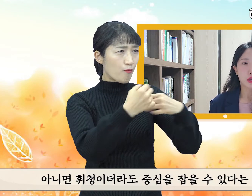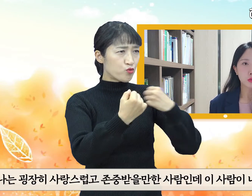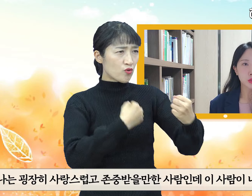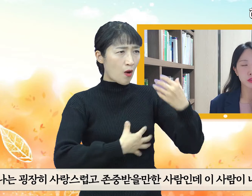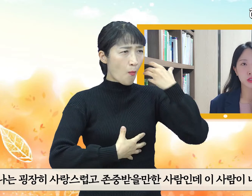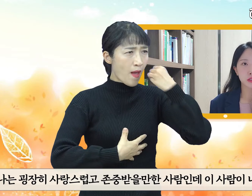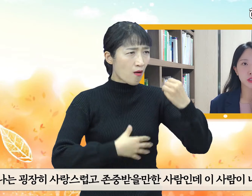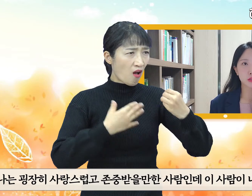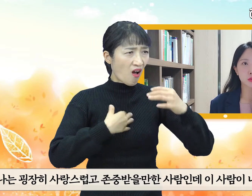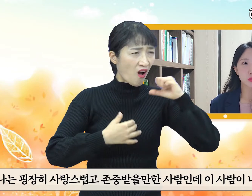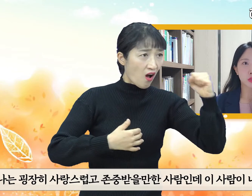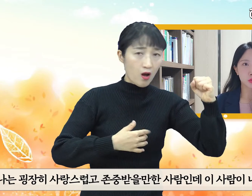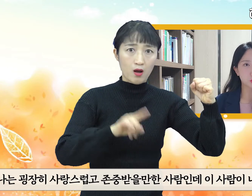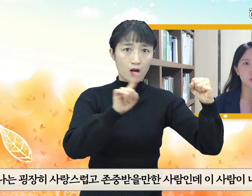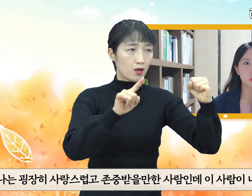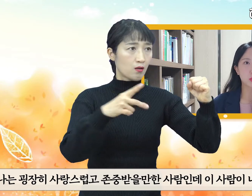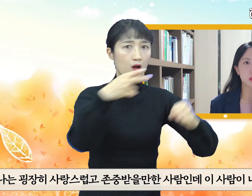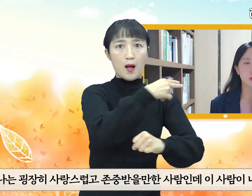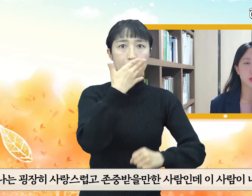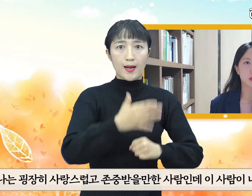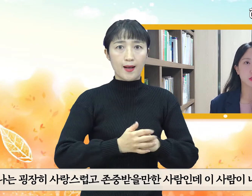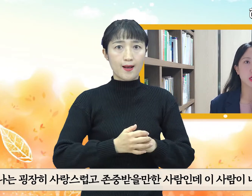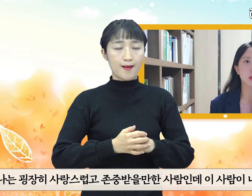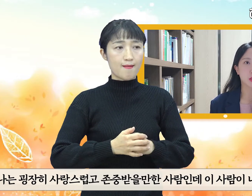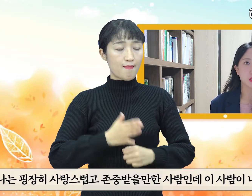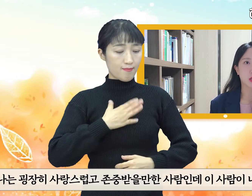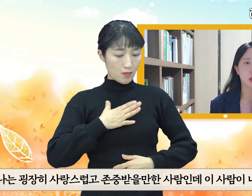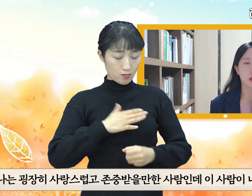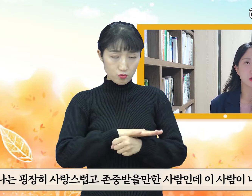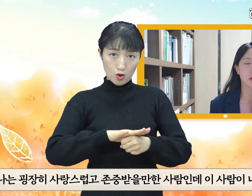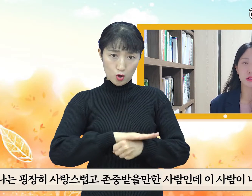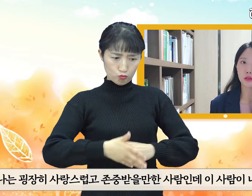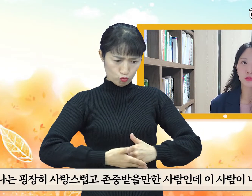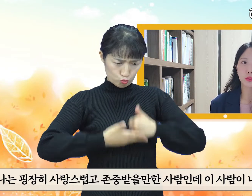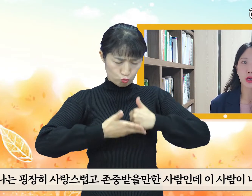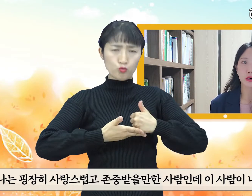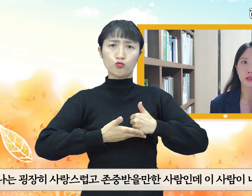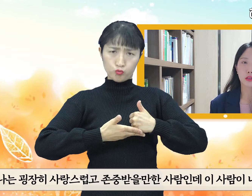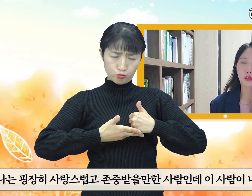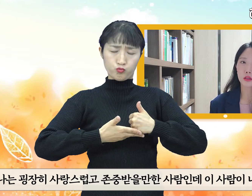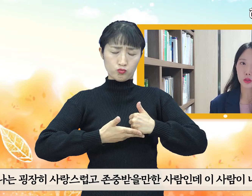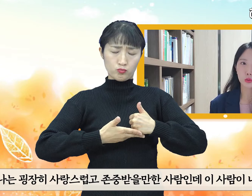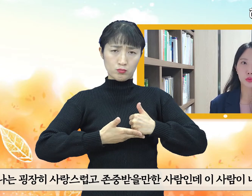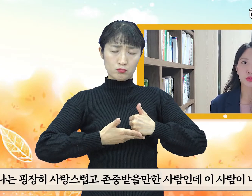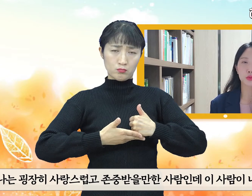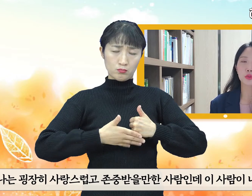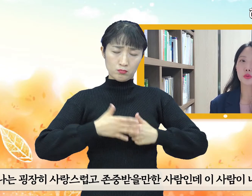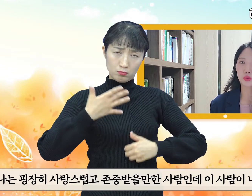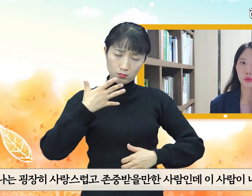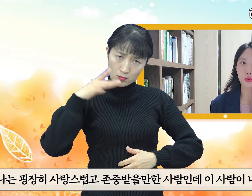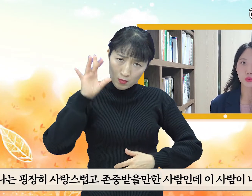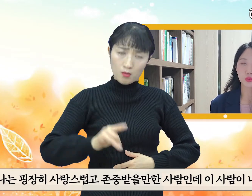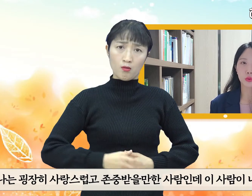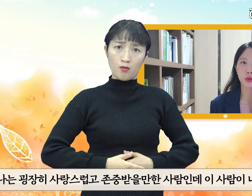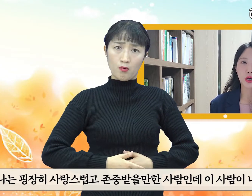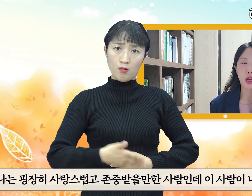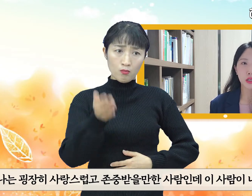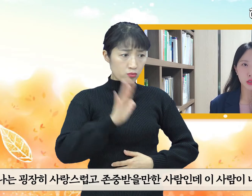거여서 나는 굉장히 사랑스럽고 난 존중받을 만한 사람인데 이 사람이 나를 계속적으로